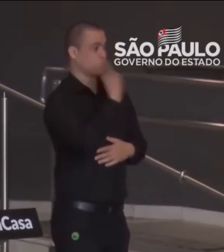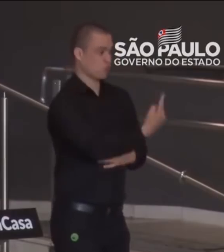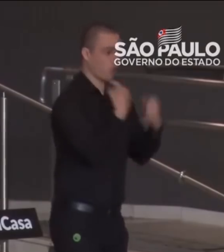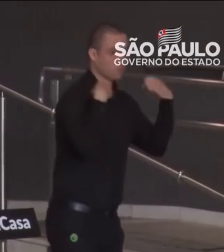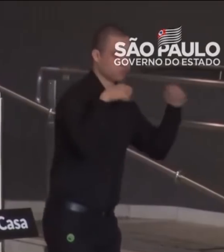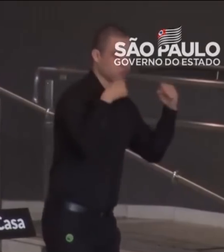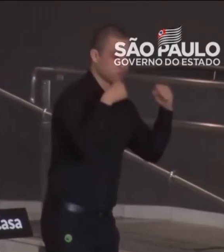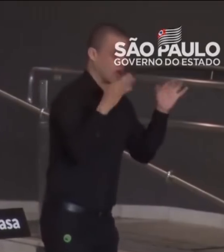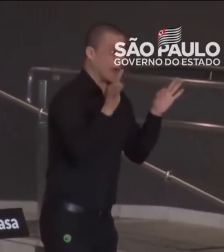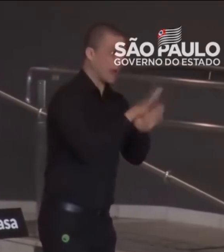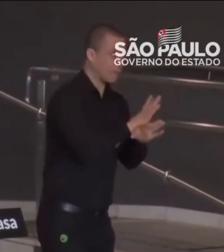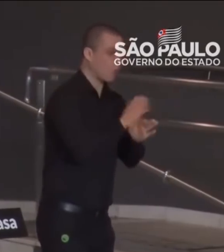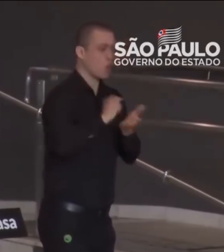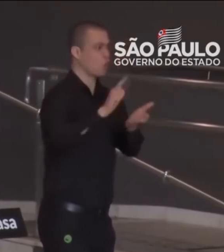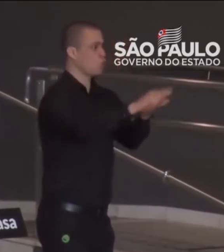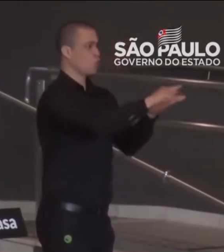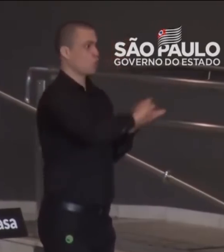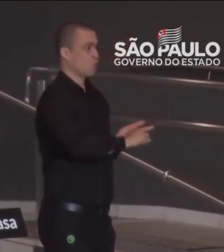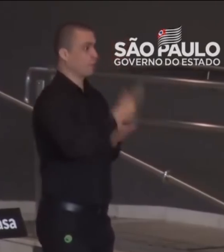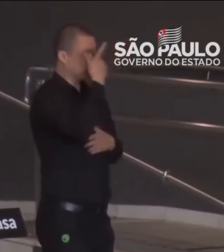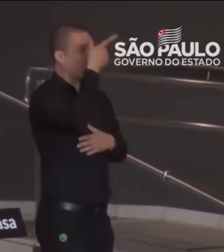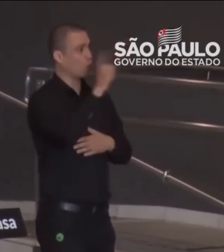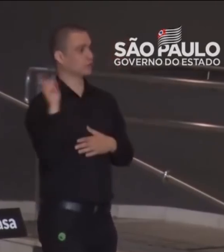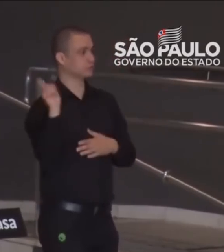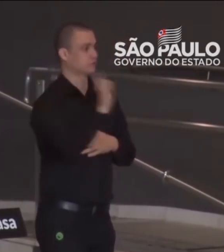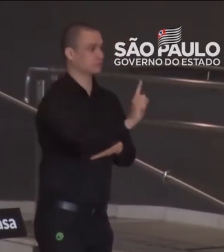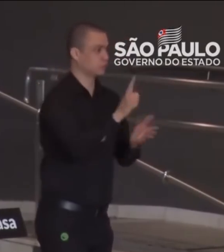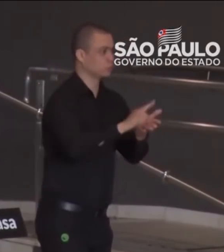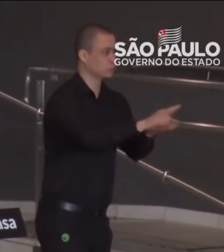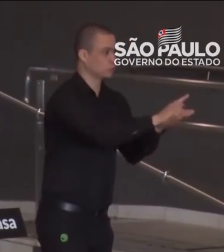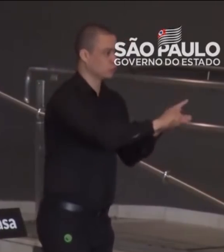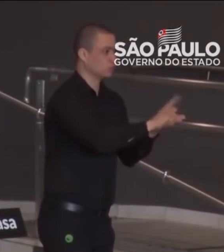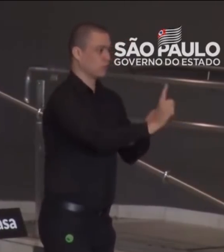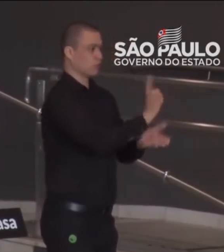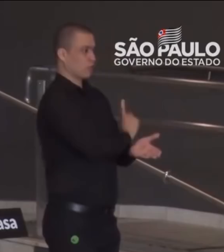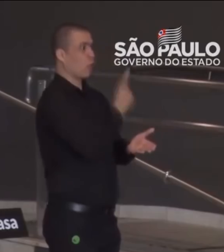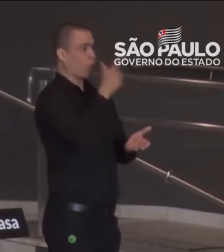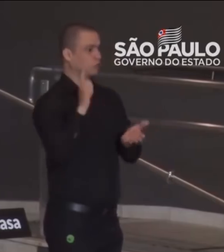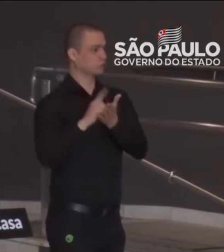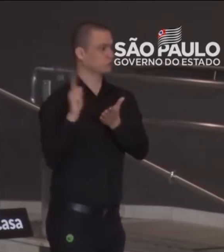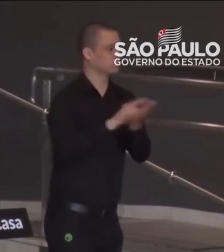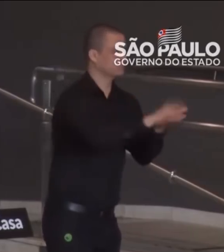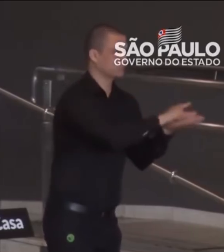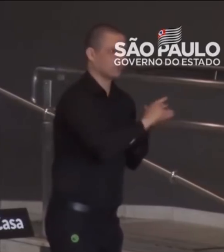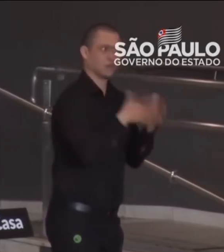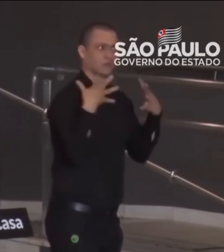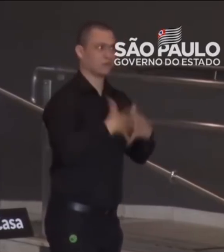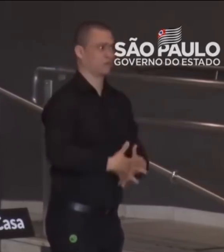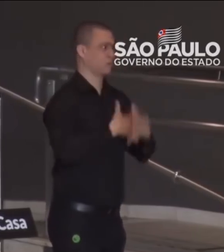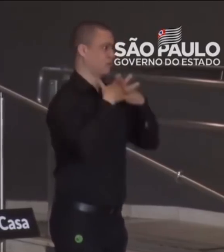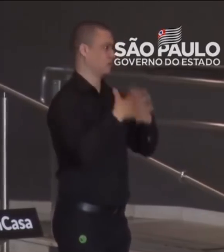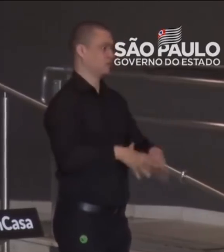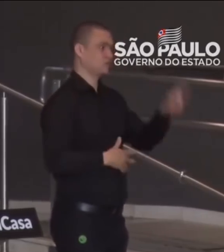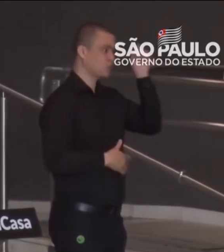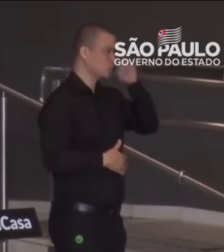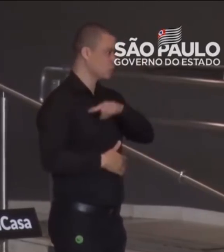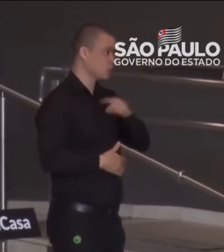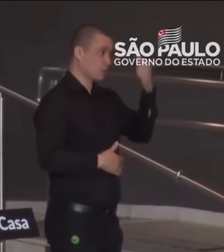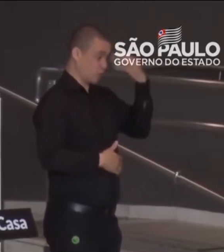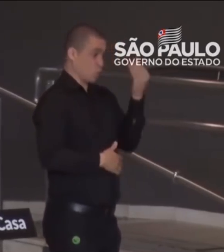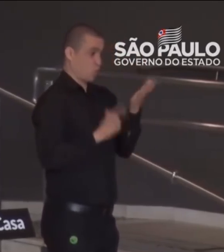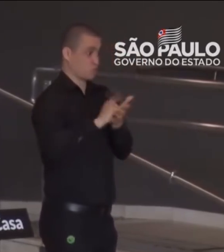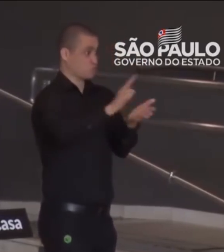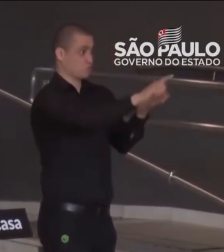mas você teria que é higienizar todo o ambiente então é muito complicado isso do ponto da vista sanitário você